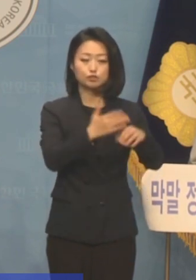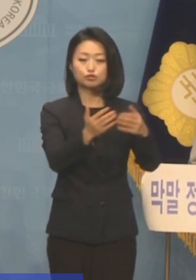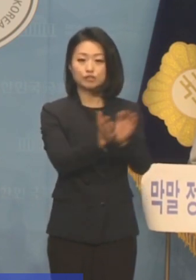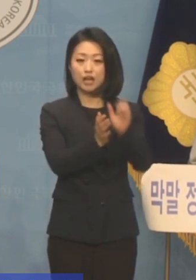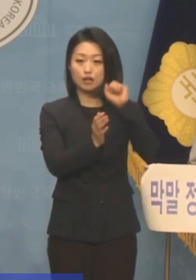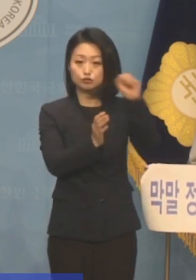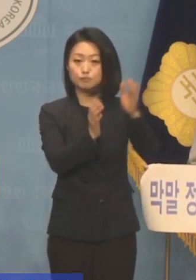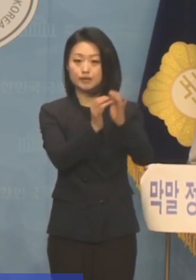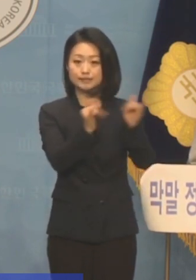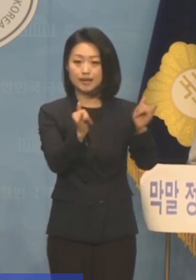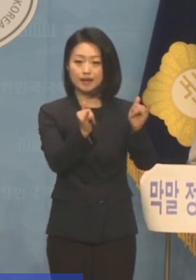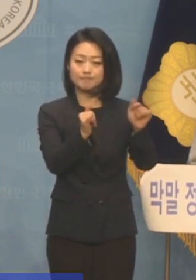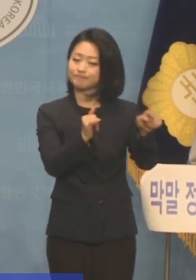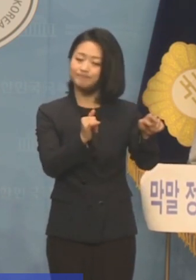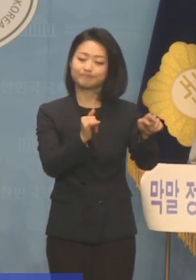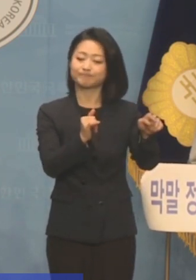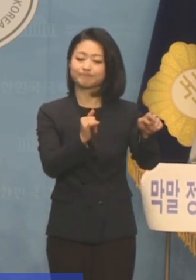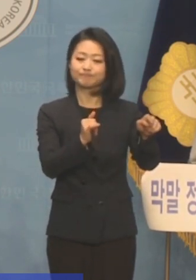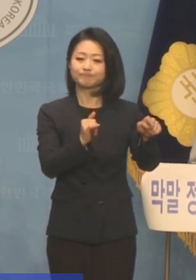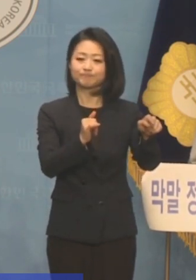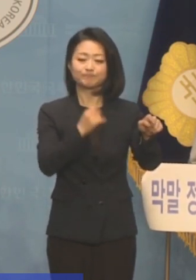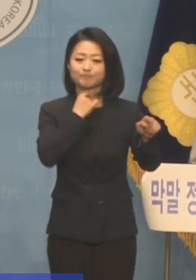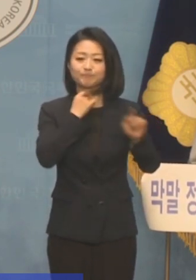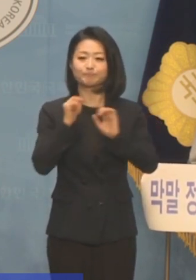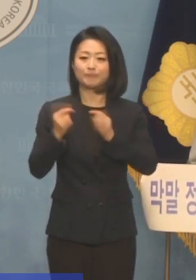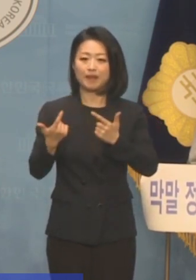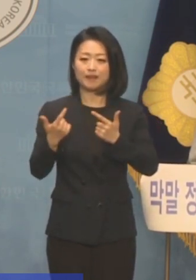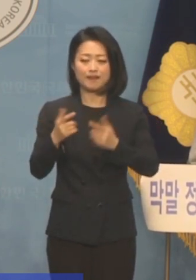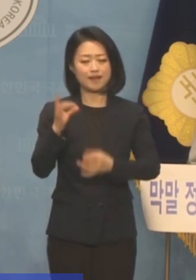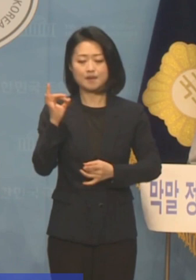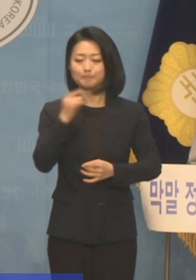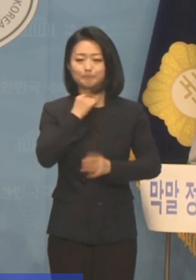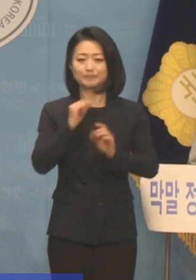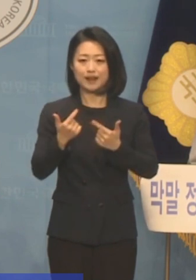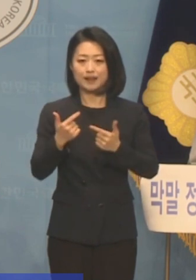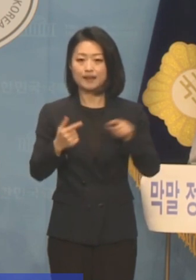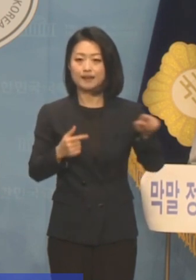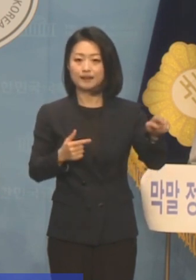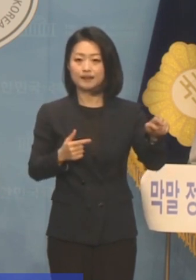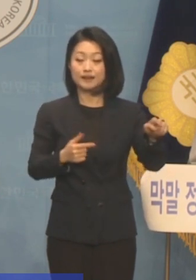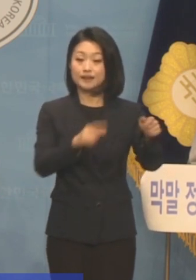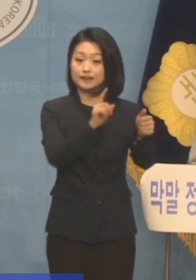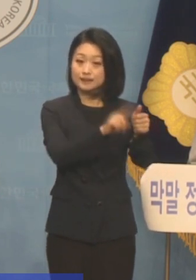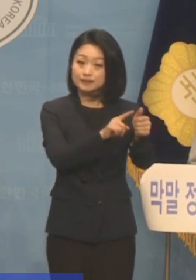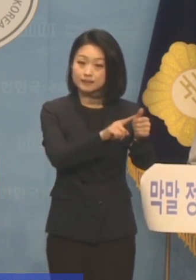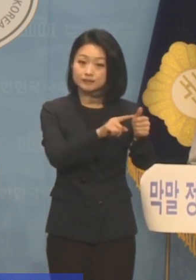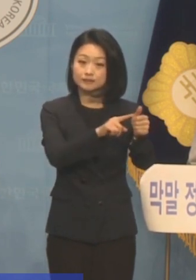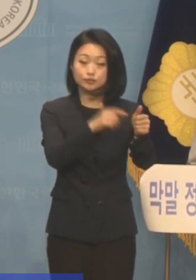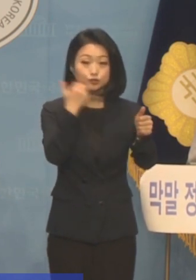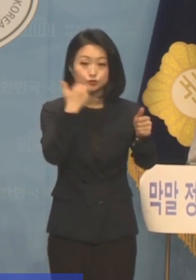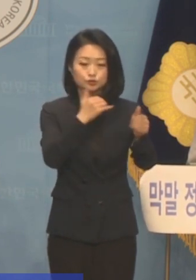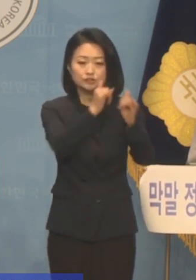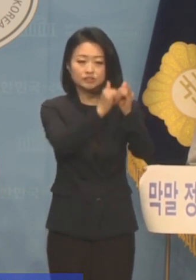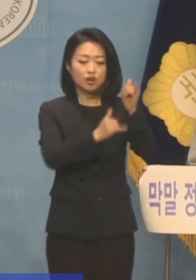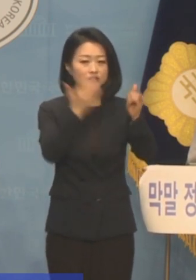이상 두고볼 수 없어이 자리에 서게 되었습니다 민주당 후보는